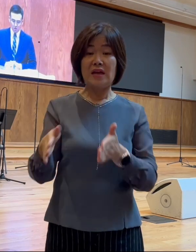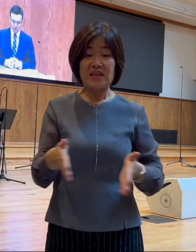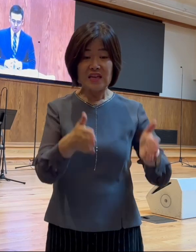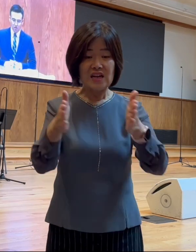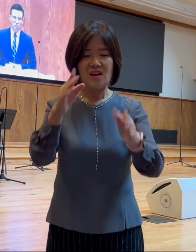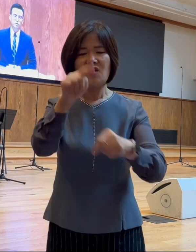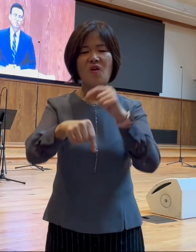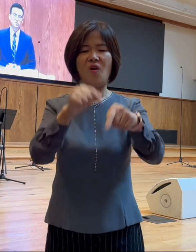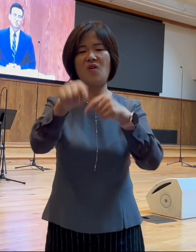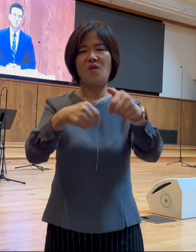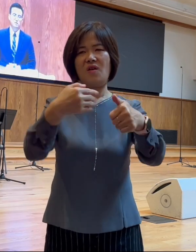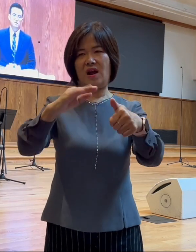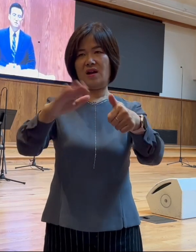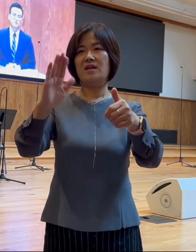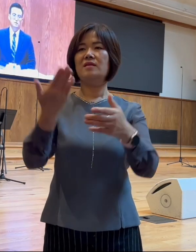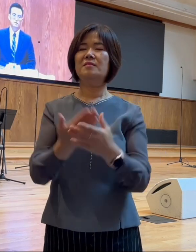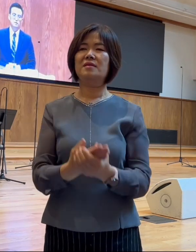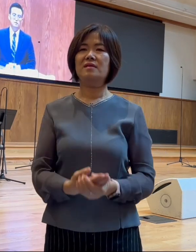걸어 들어간 거예요.